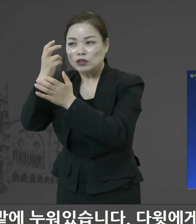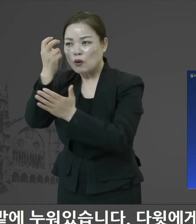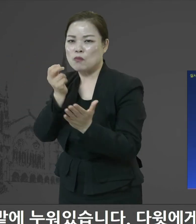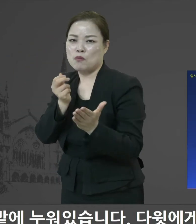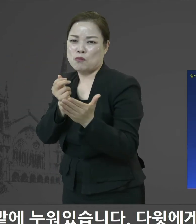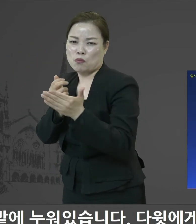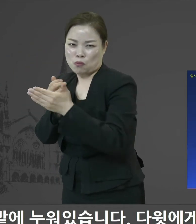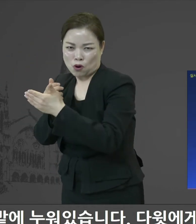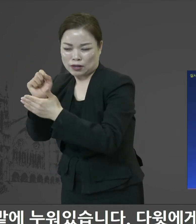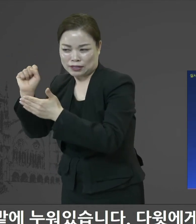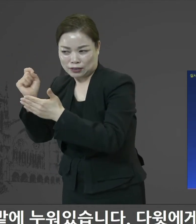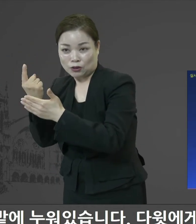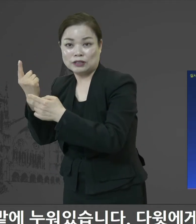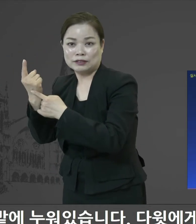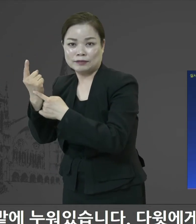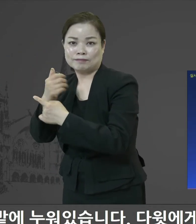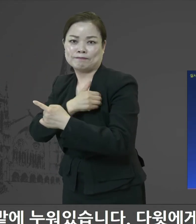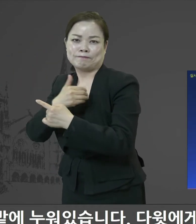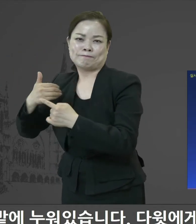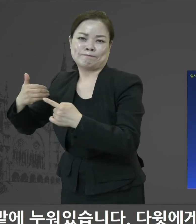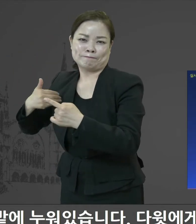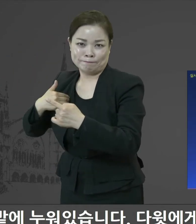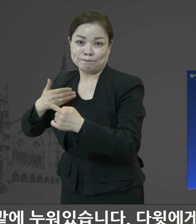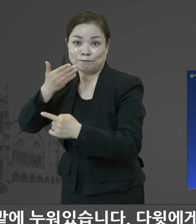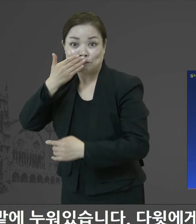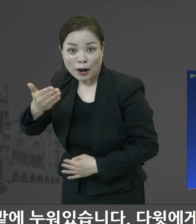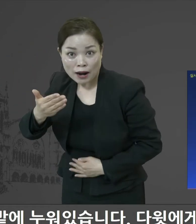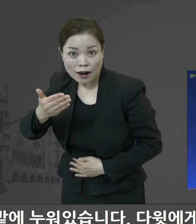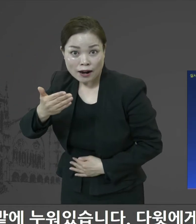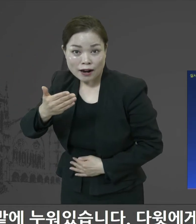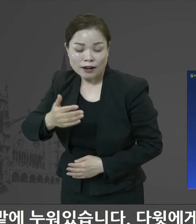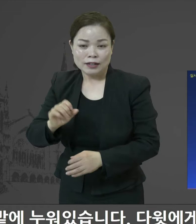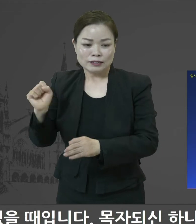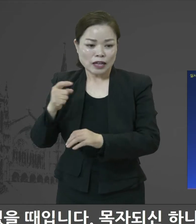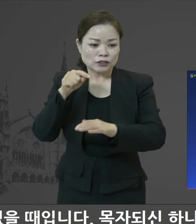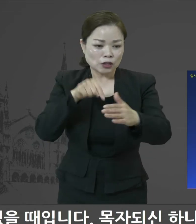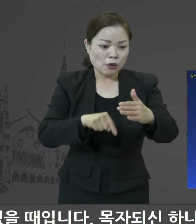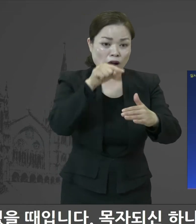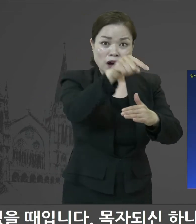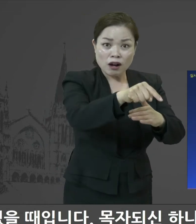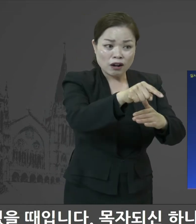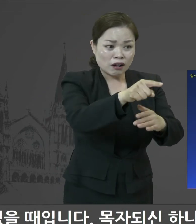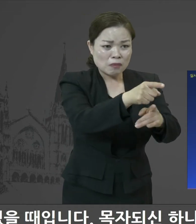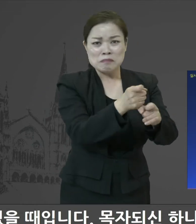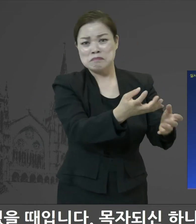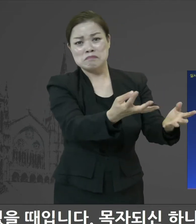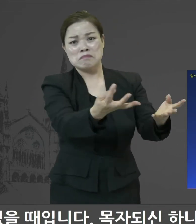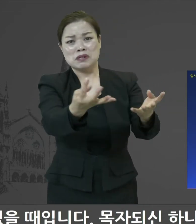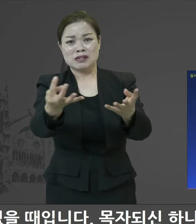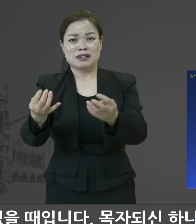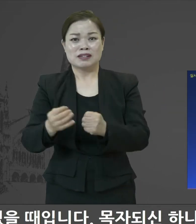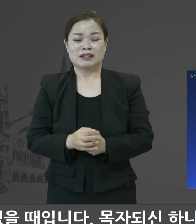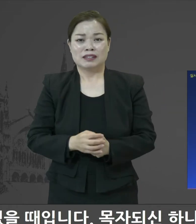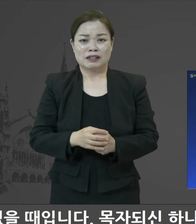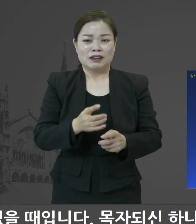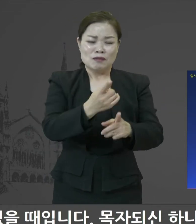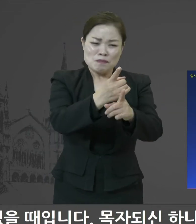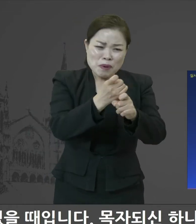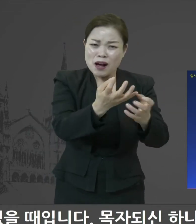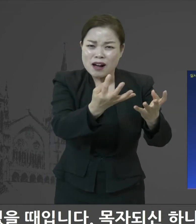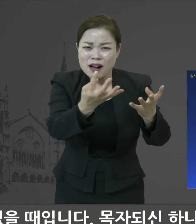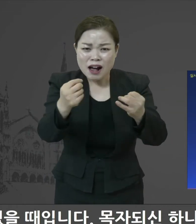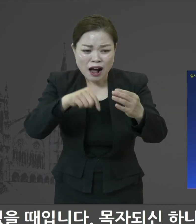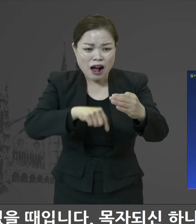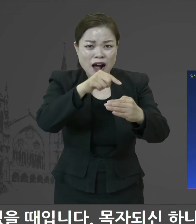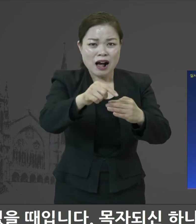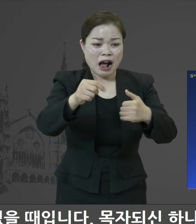것이 다 채워진 것입니다. 다윗의 내부에 왜 적이 없었습니까? 외부에도 적이 있었죠. 내부에도 적이 있었죠. 심지어